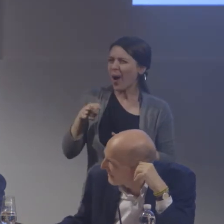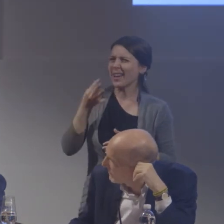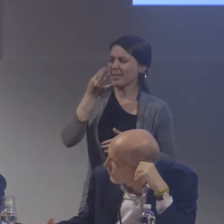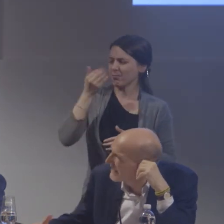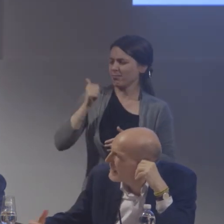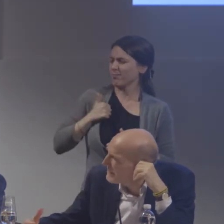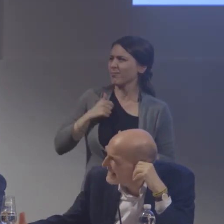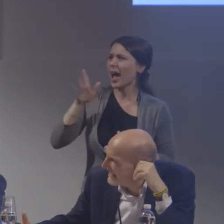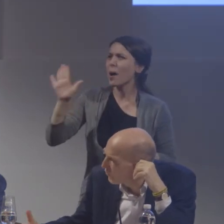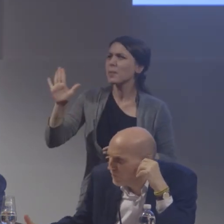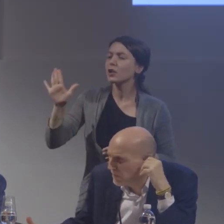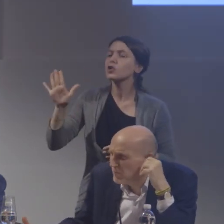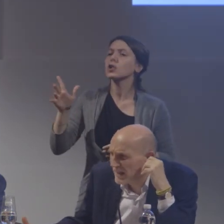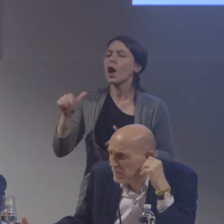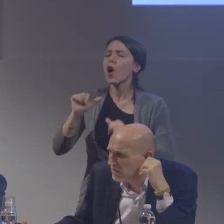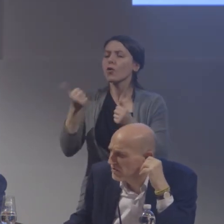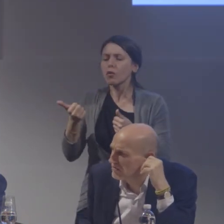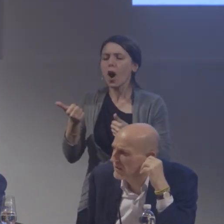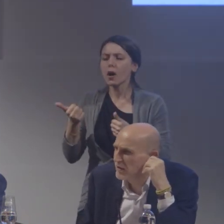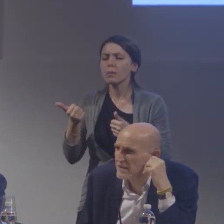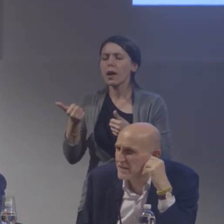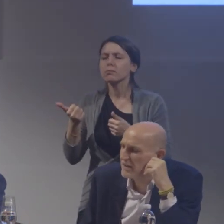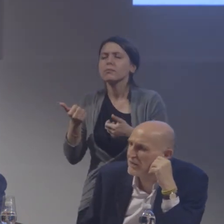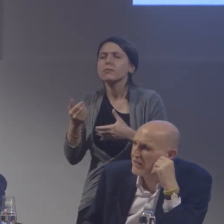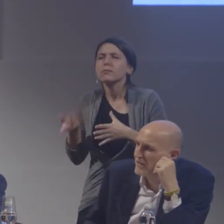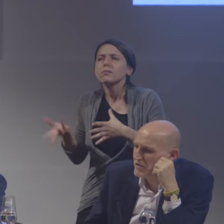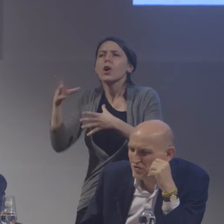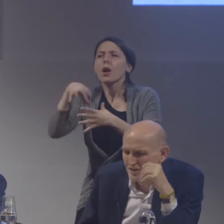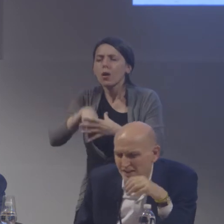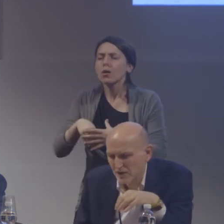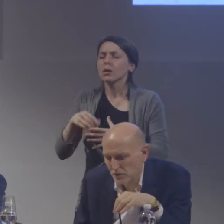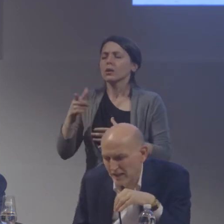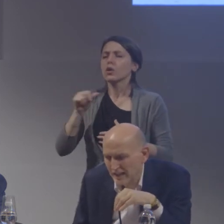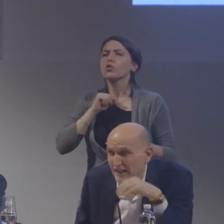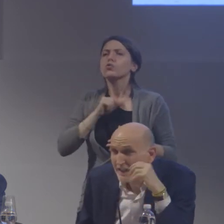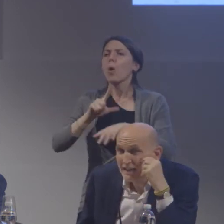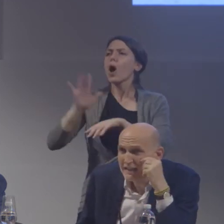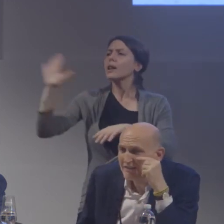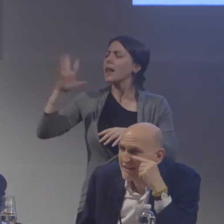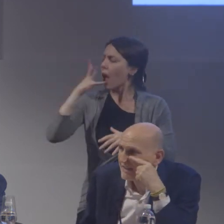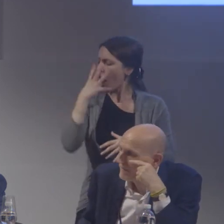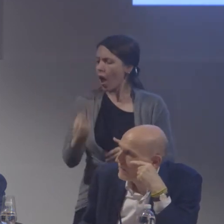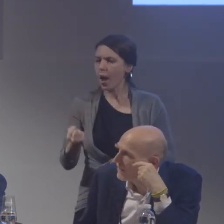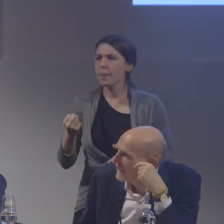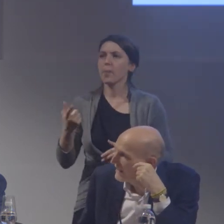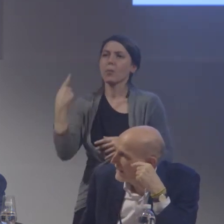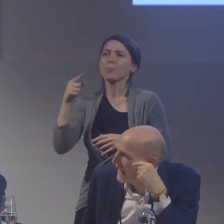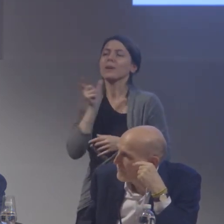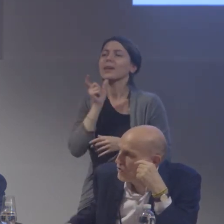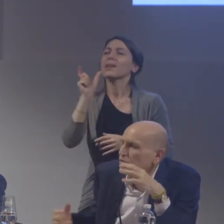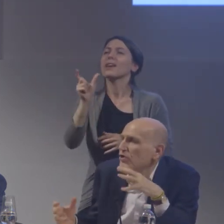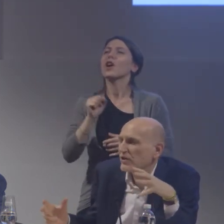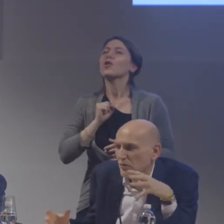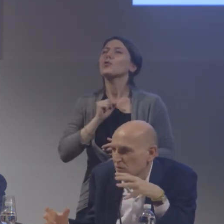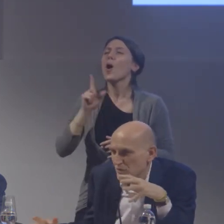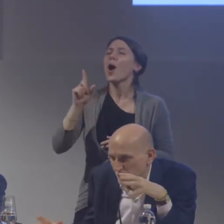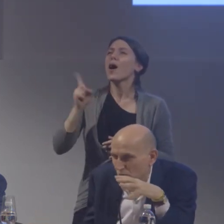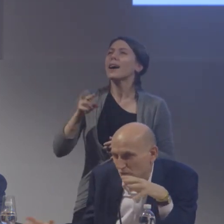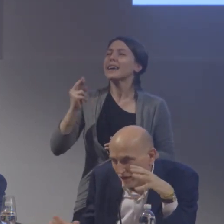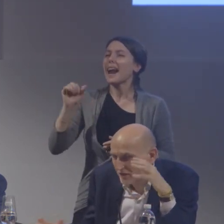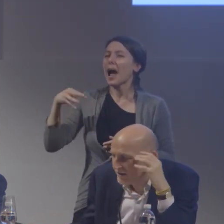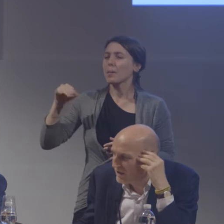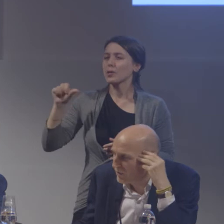le mani, per così, si è mischiato col proprio tempo. Credo che questa sia una definizione di intellettuale che dava niente meno che Gramsci, non dicendo la